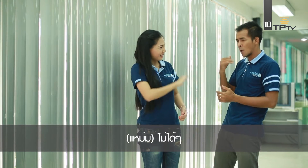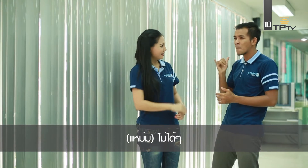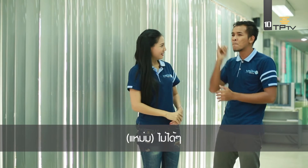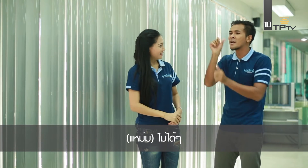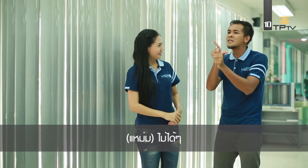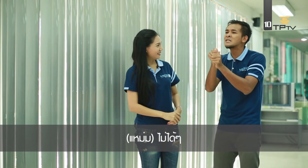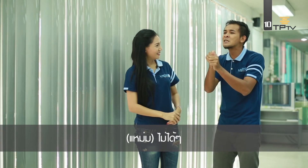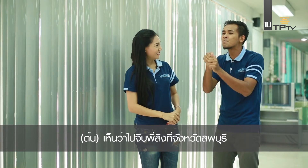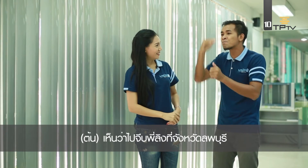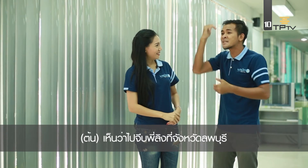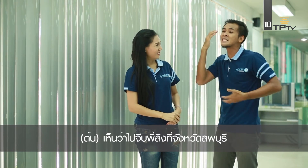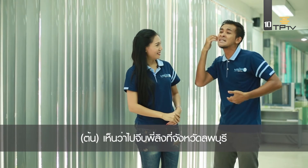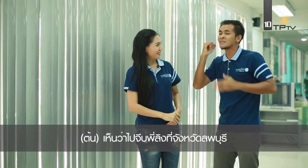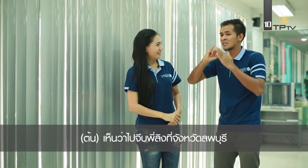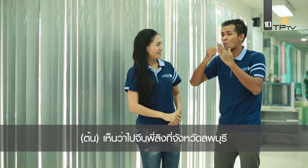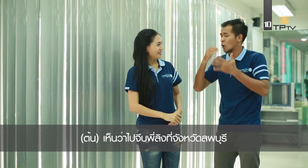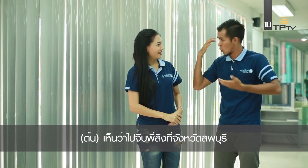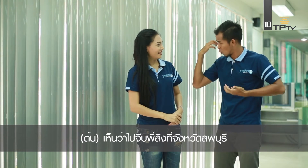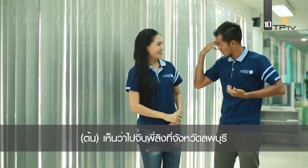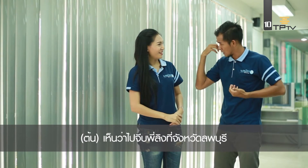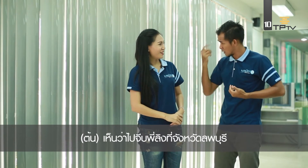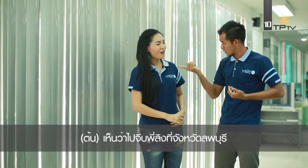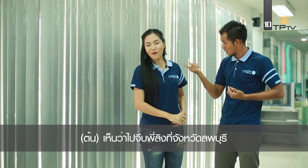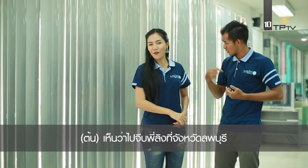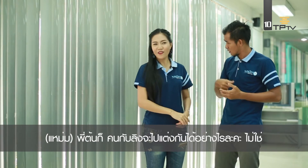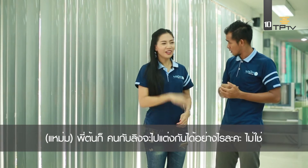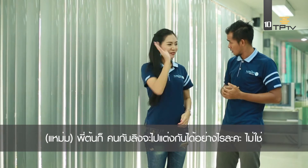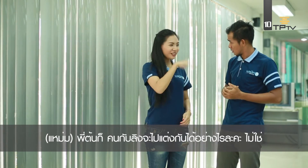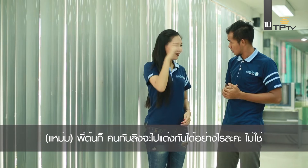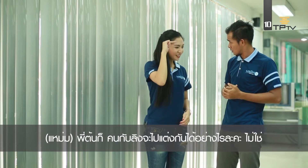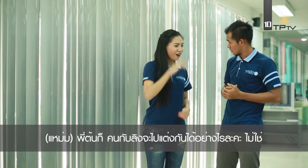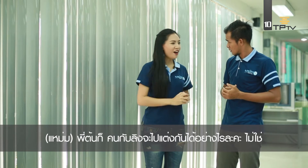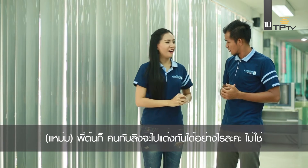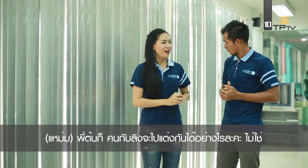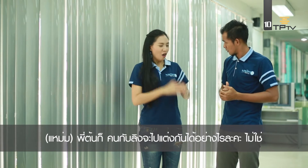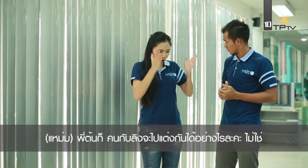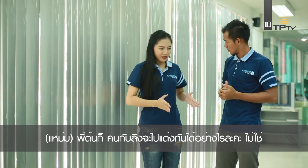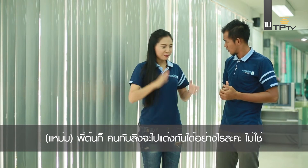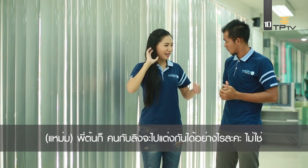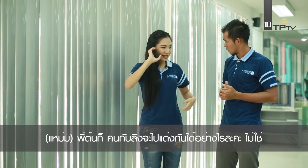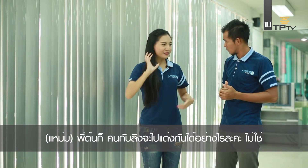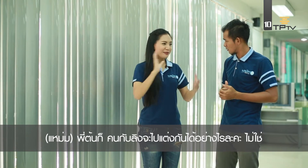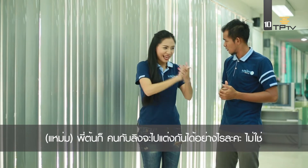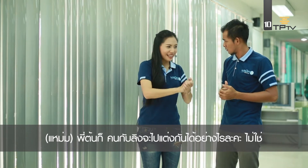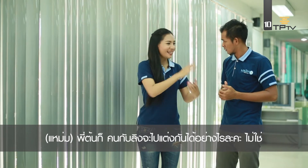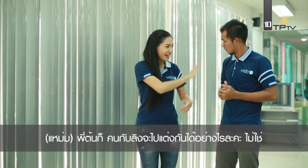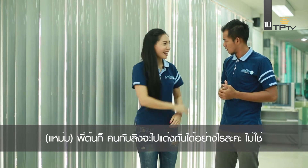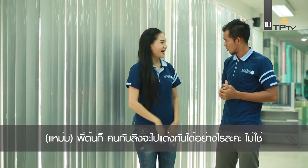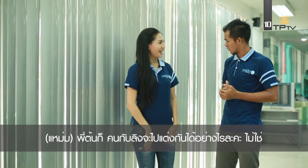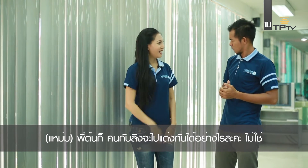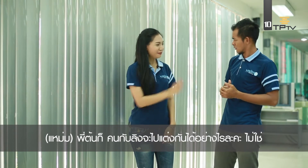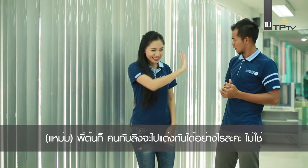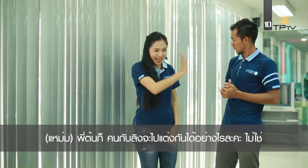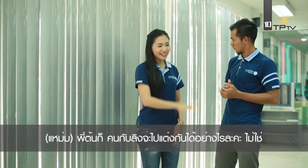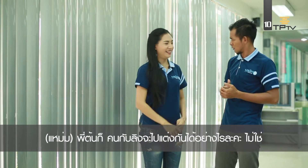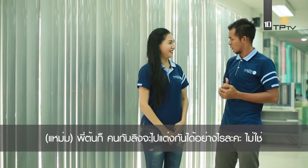ได ้เห็นว่าไปจีบพี่ลิงที่จังหวัดลพบุรี โอ้ยพี่ต้นก็คนกับลิงจะไปแต่งกันได้ยังไงล่ะค